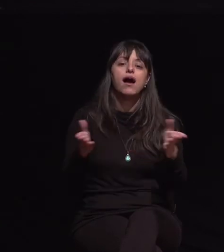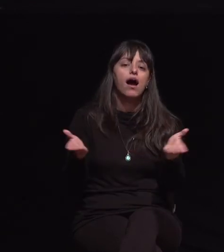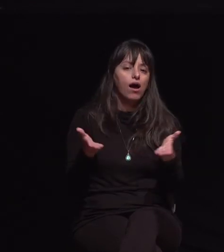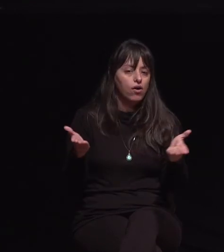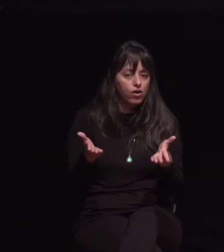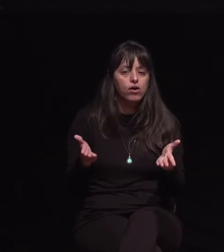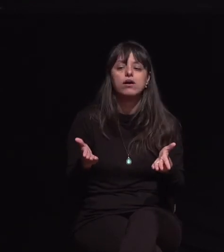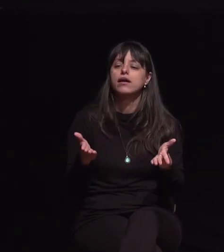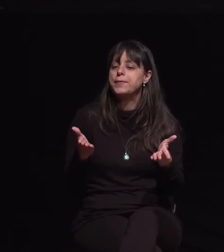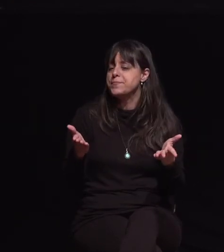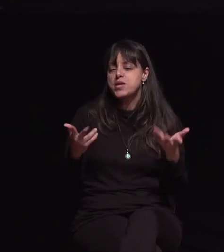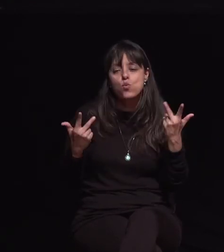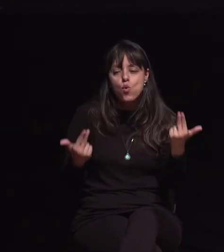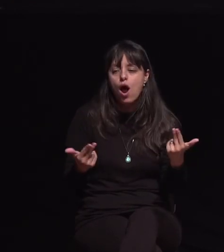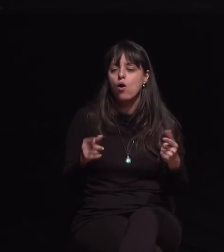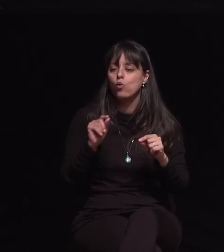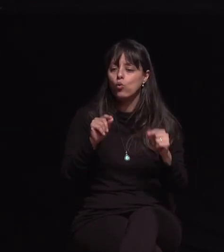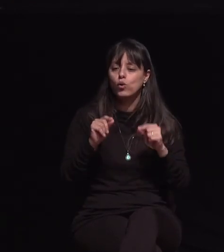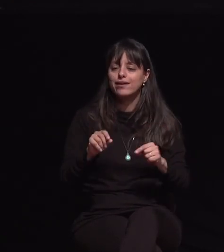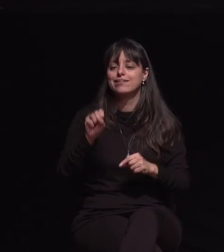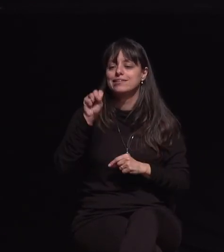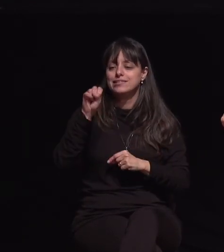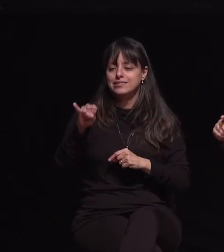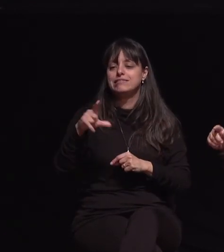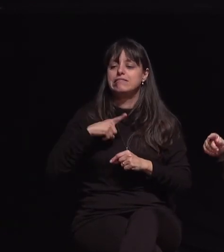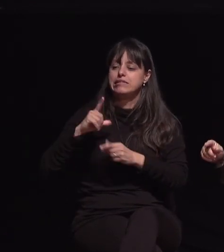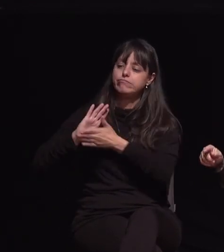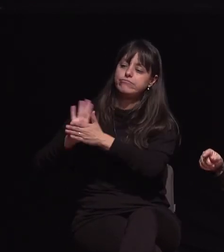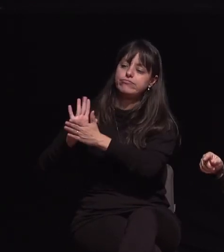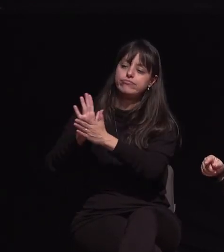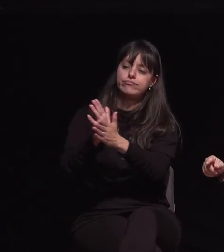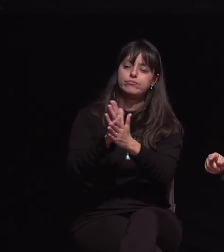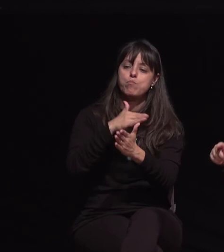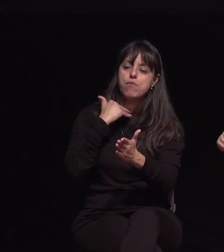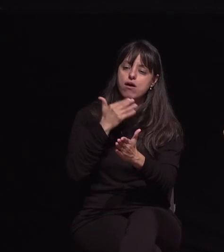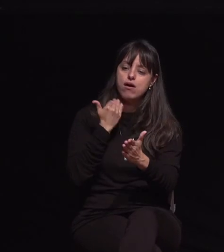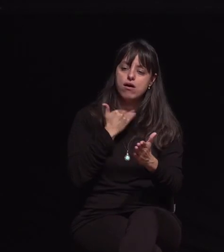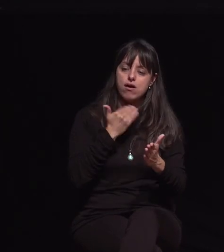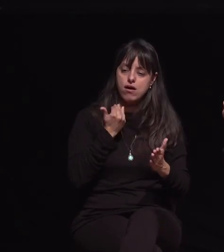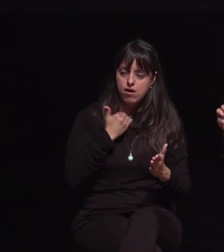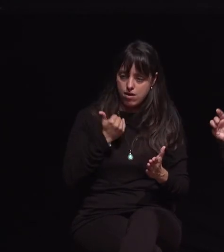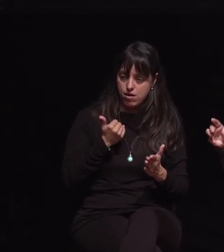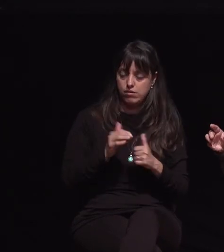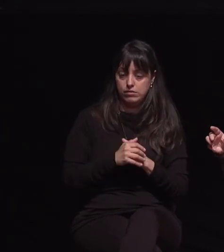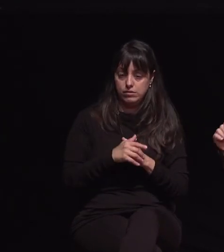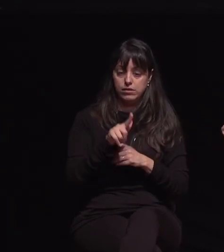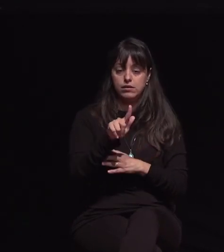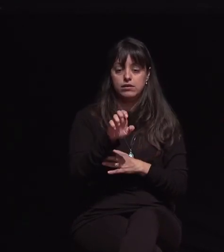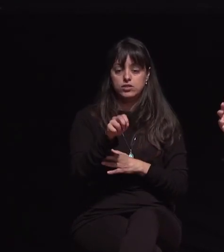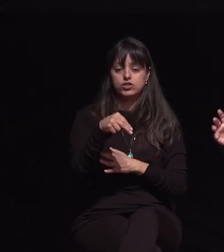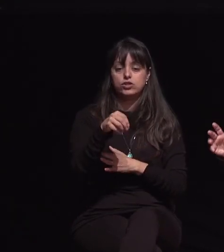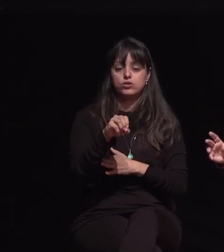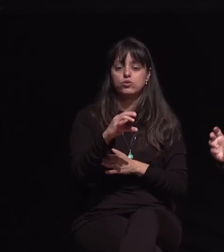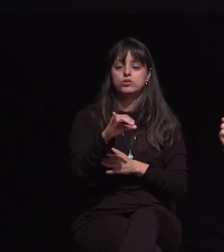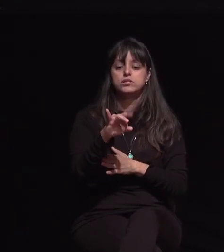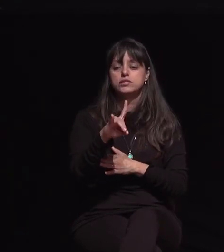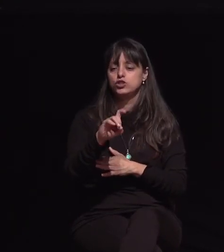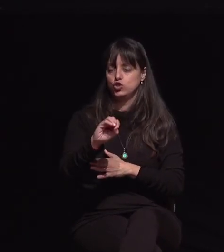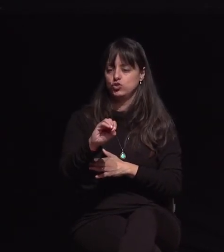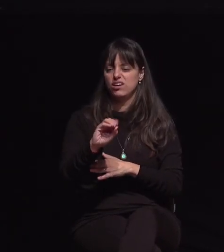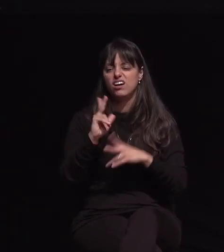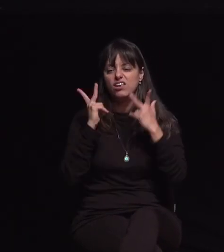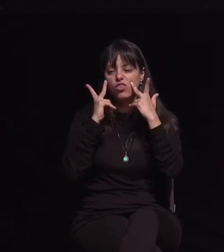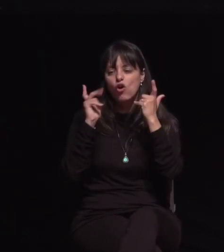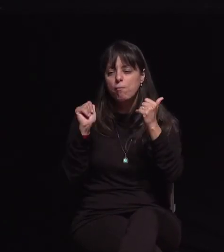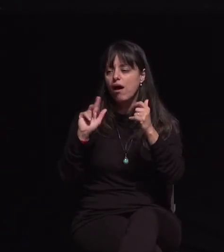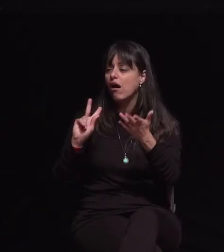infâncias, quem fala do genocídio, o genocídio que é tão naturalizado, né?